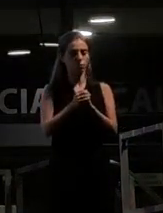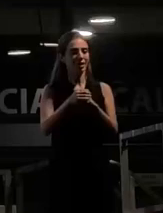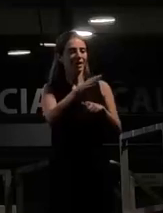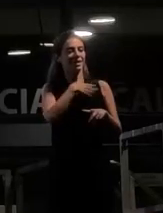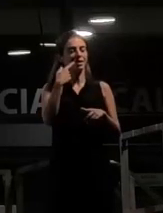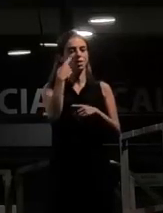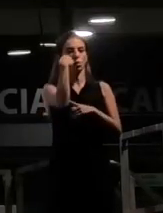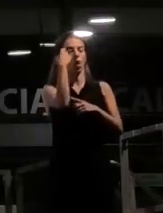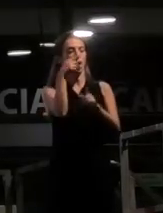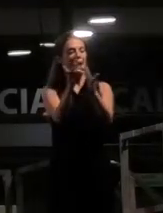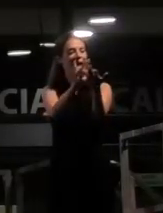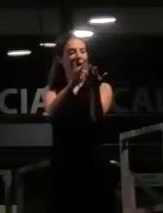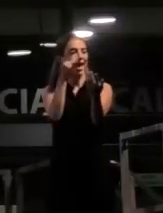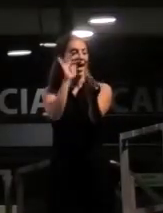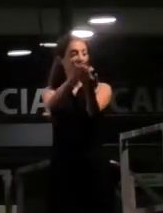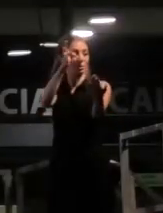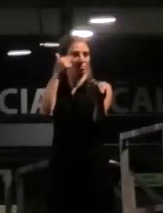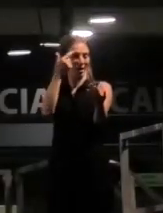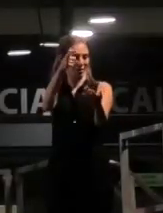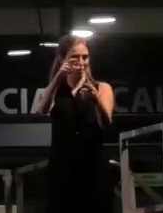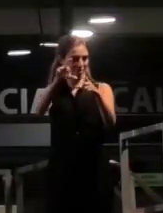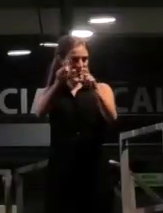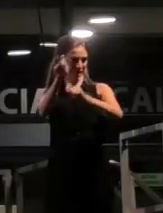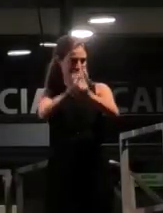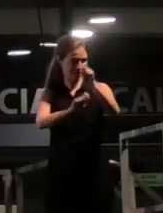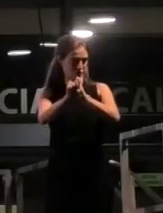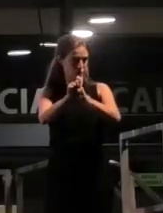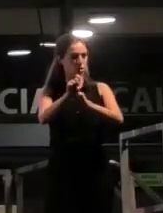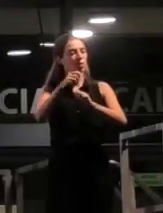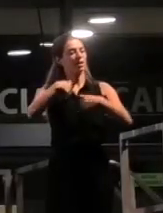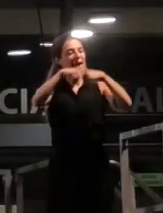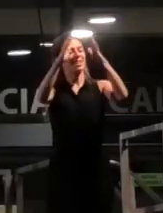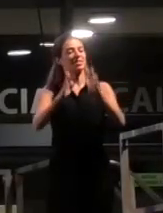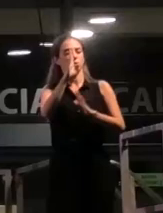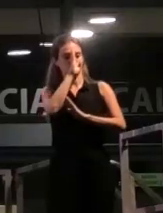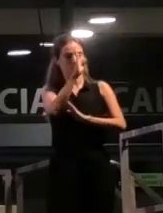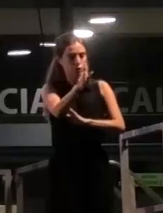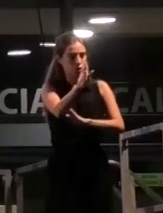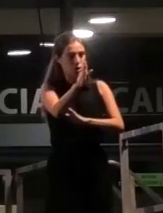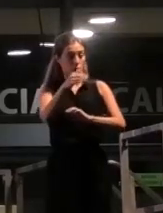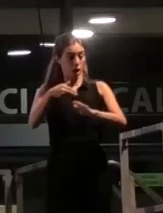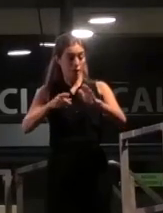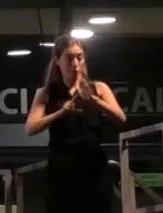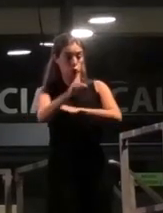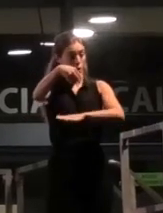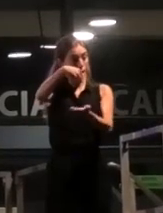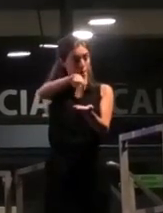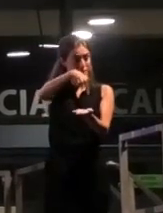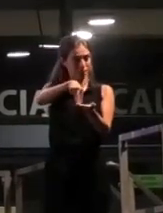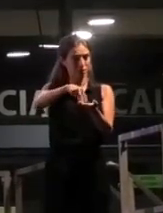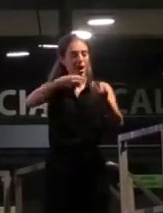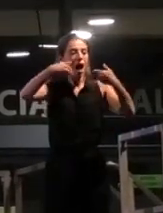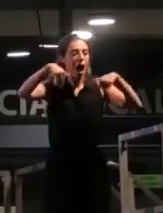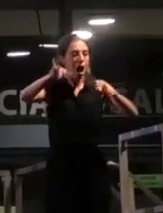mirall per a tota l'endenga, una entitat amb molta decisió, que surt a ballar encara que avui en